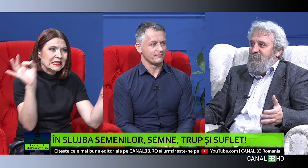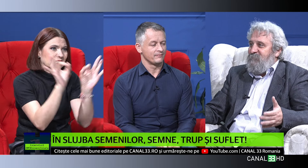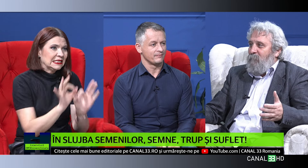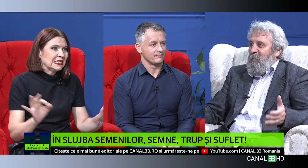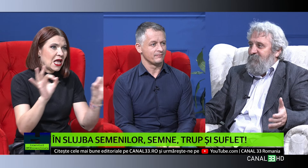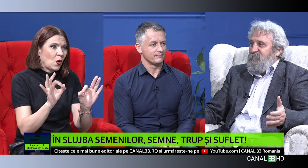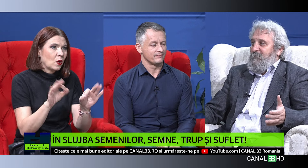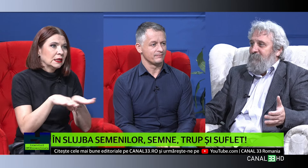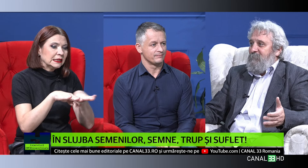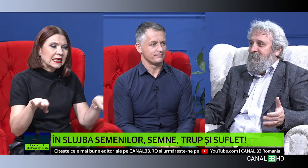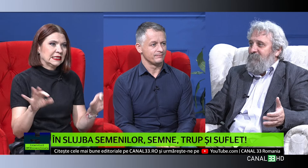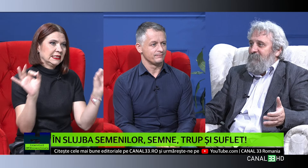fel de tabula rasă.